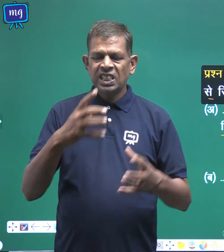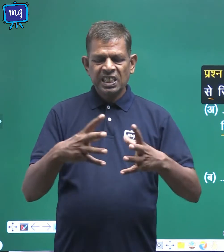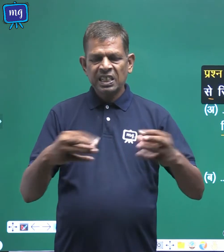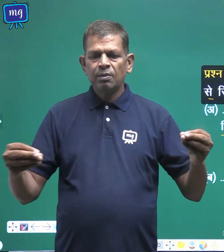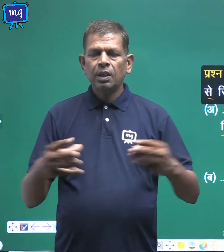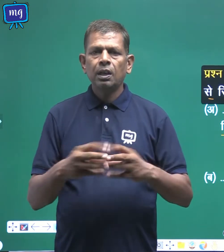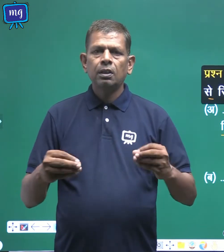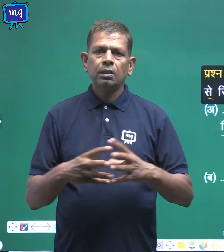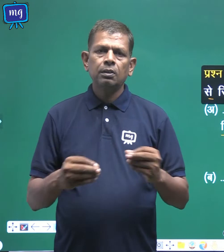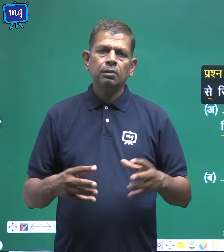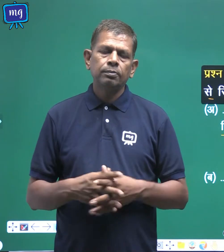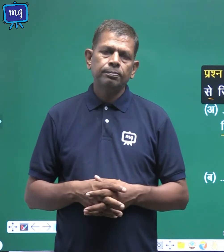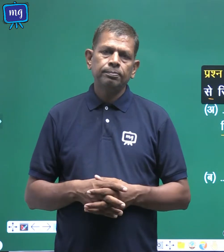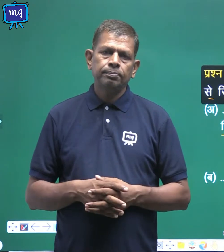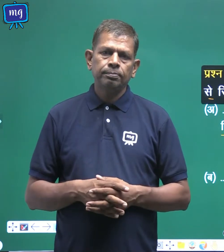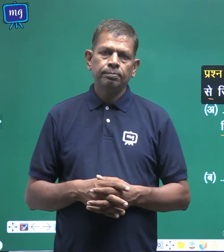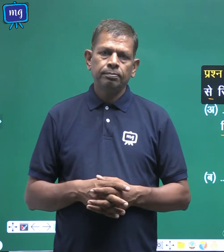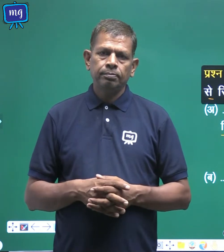कपास।